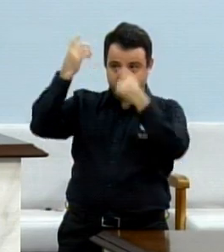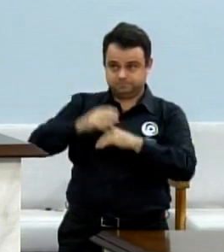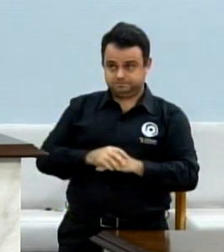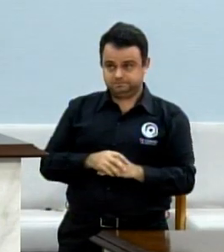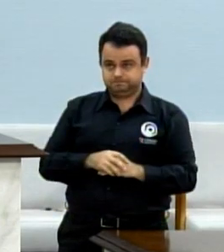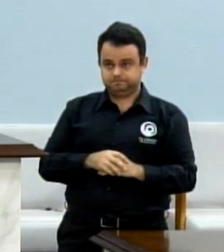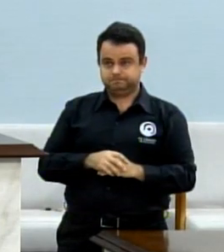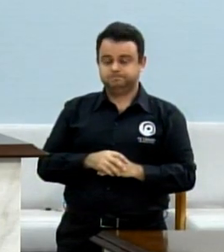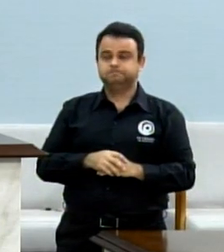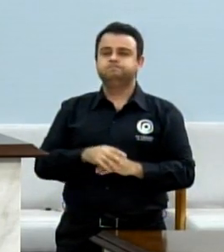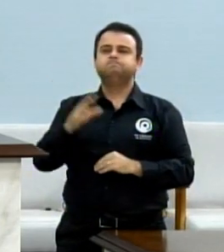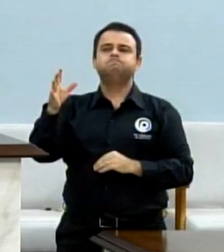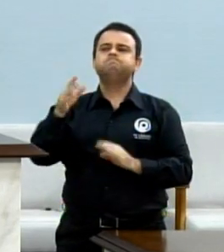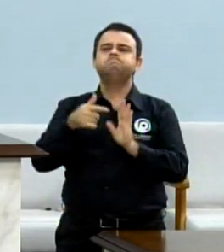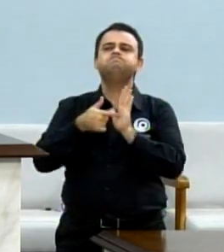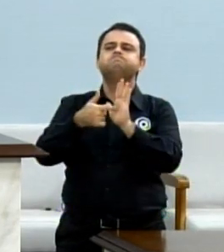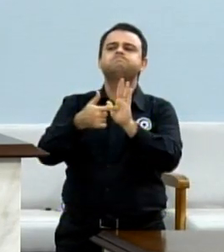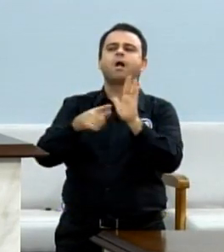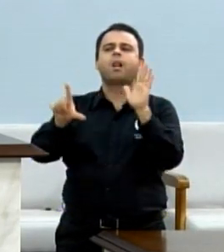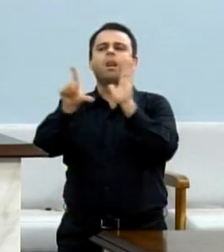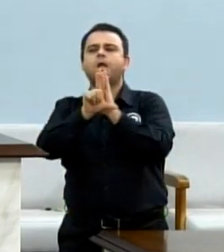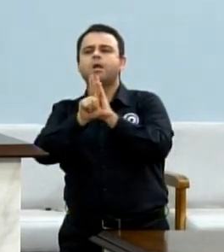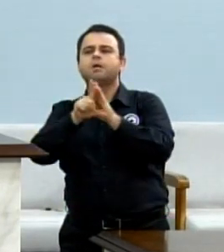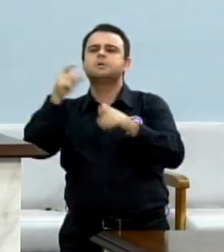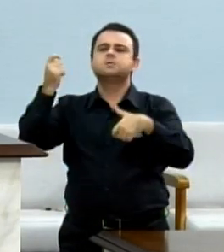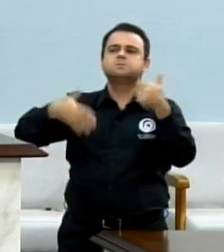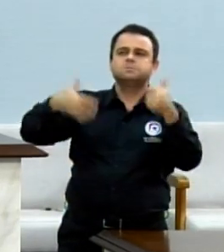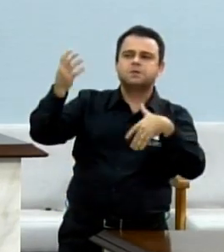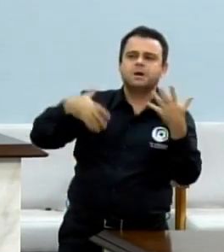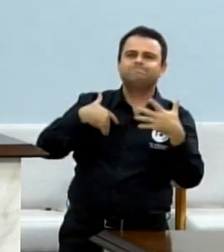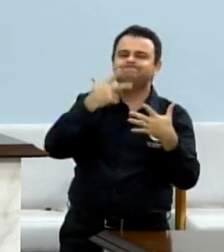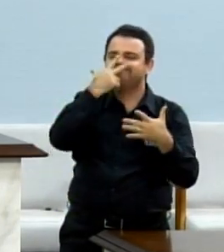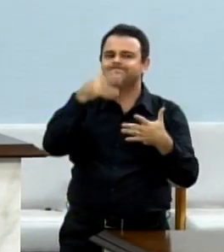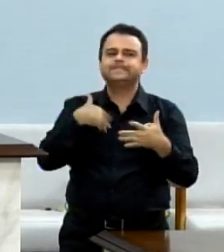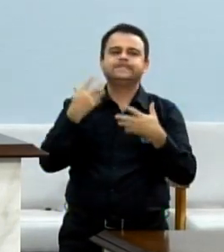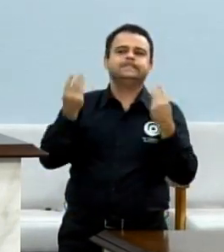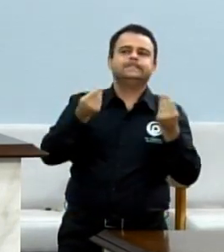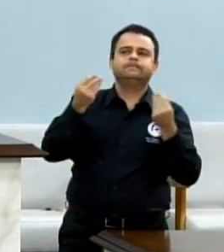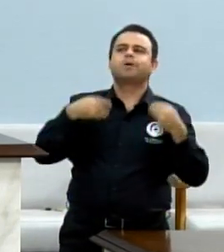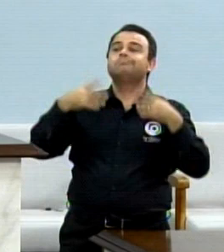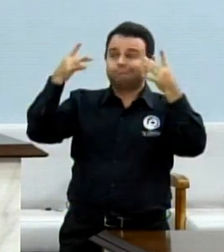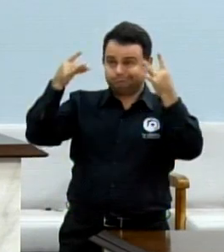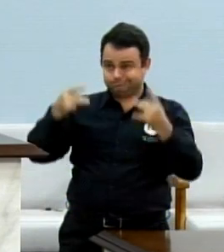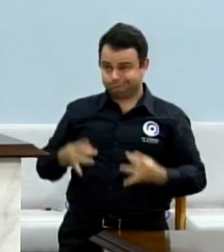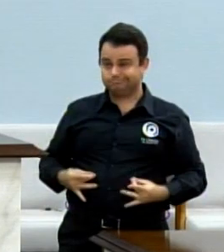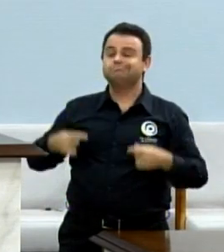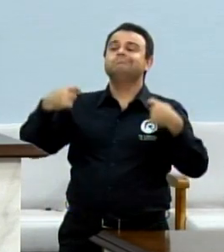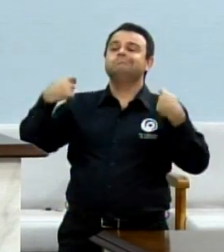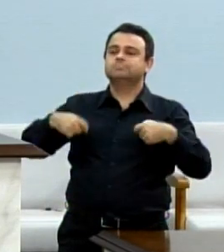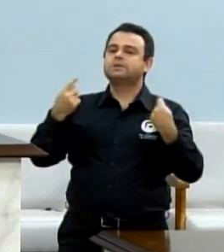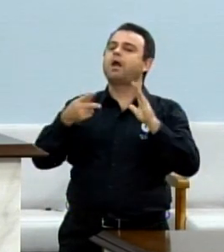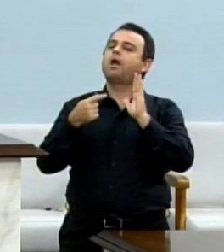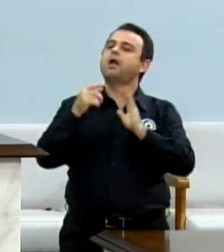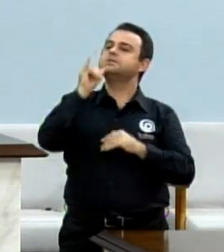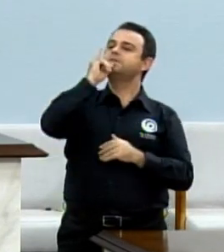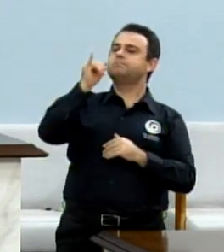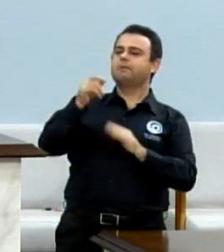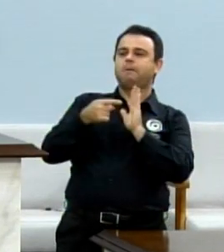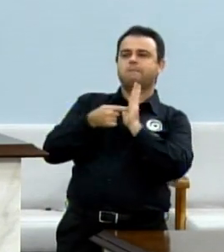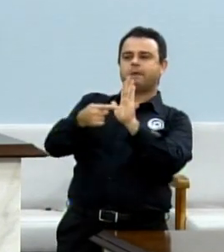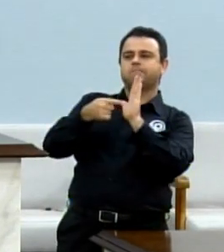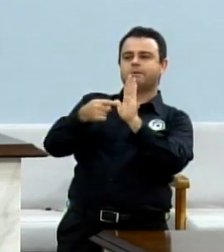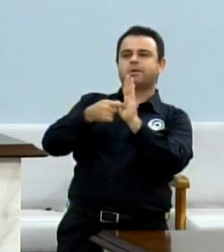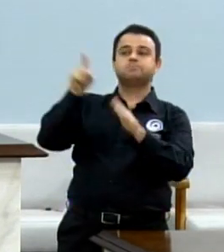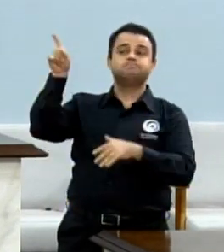coisas técnicas e falar sobre a lei talvez seja chovendo molhado, né, dentre aqui os colegas. O que eu vou trazer para vocês é exemplos. Trazer o exemplo